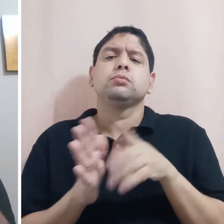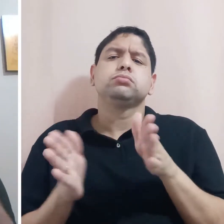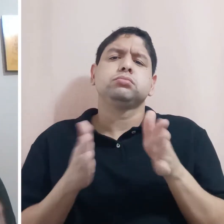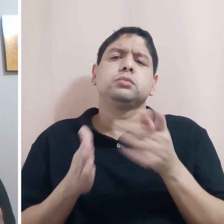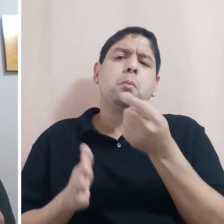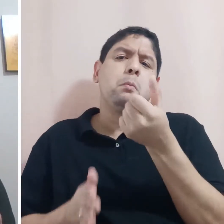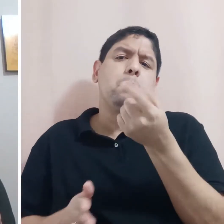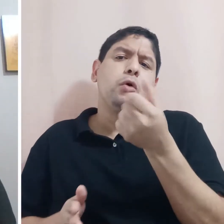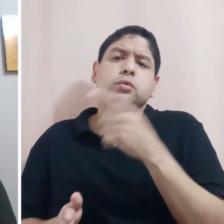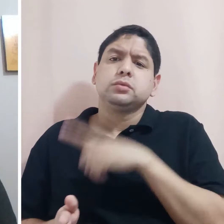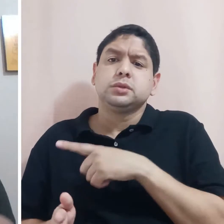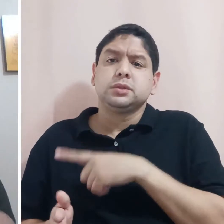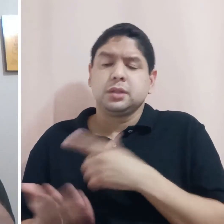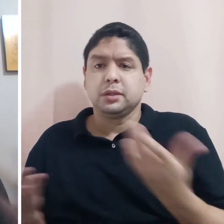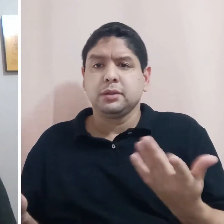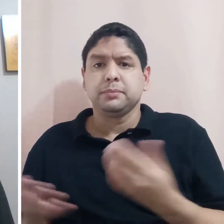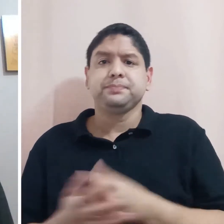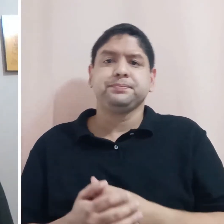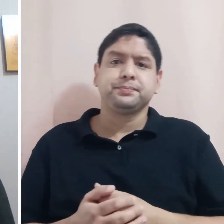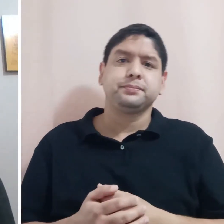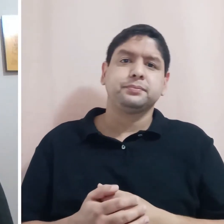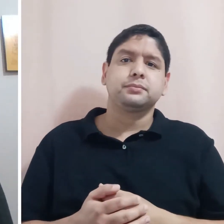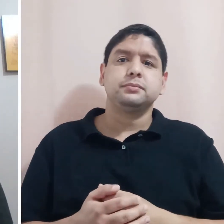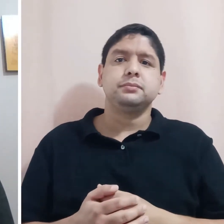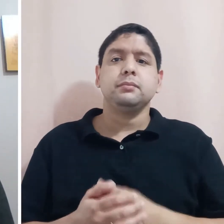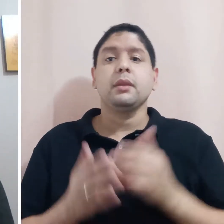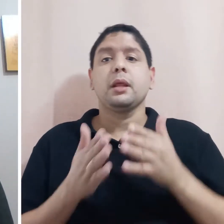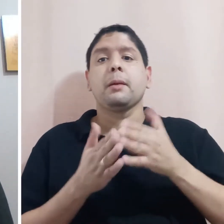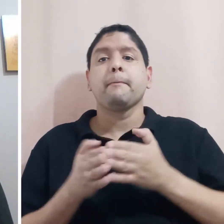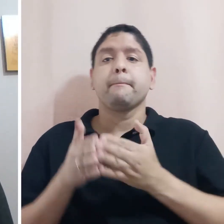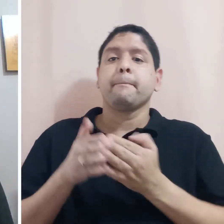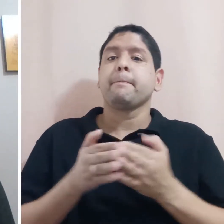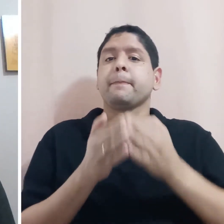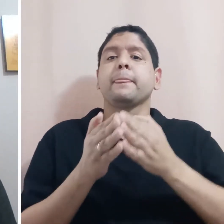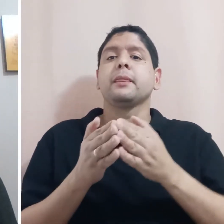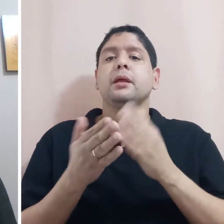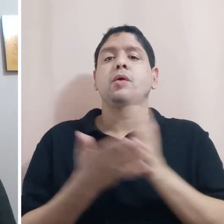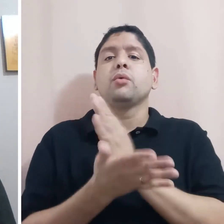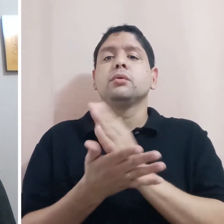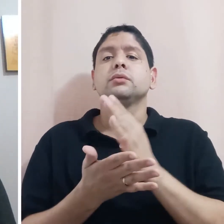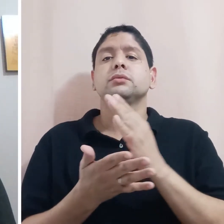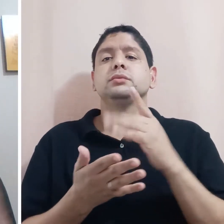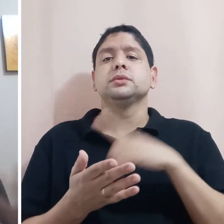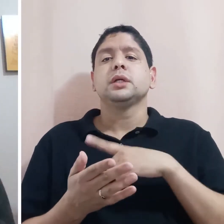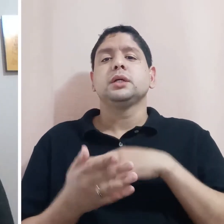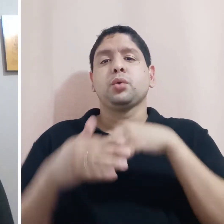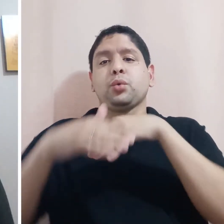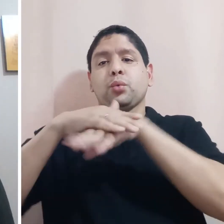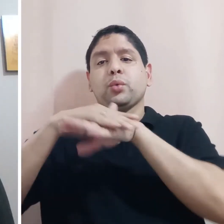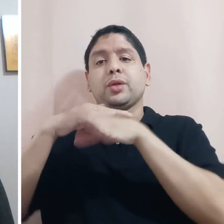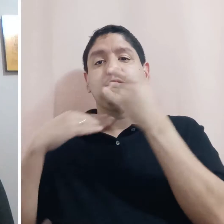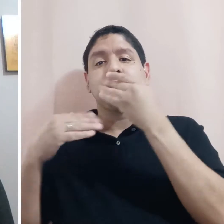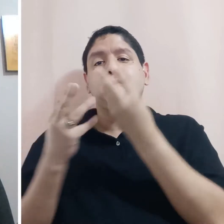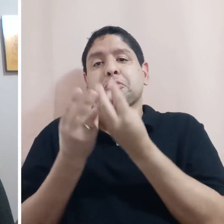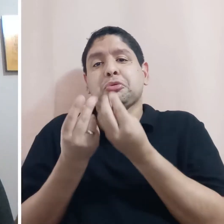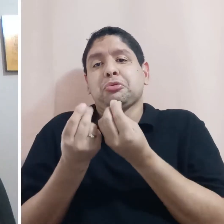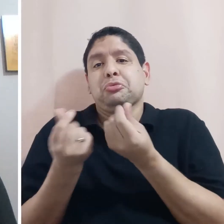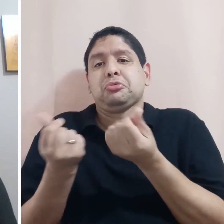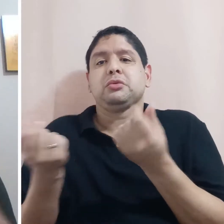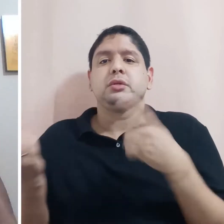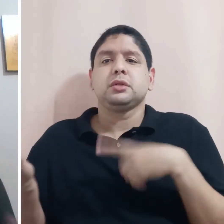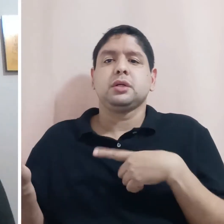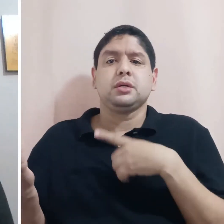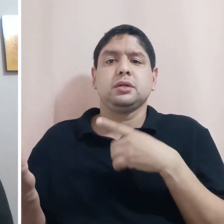para, né, uma determinada quantidade de dias, mas depois, quando ela acabava, né, como ficava, né? Parte dos alimentos também